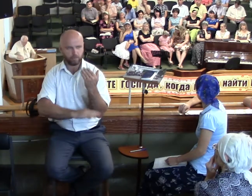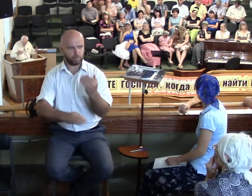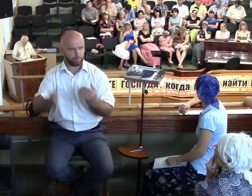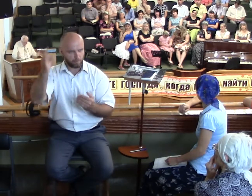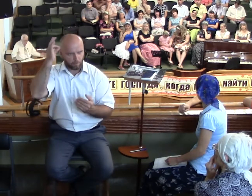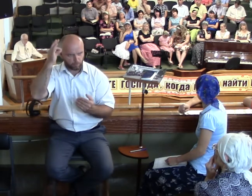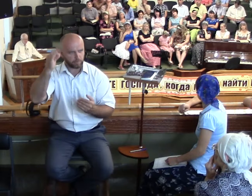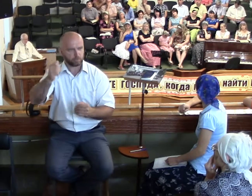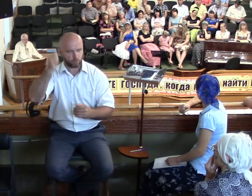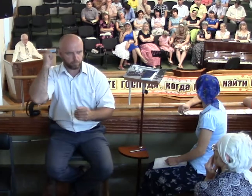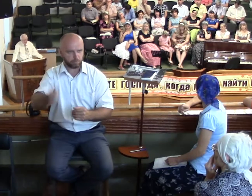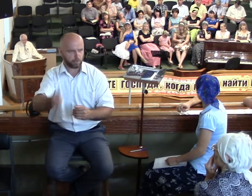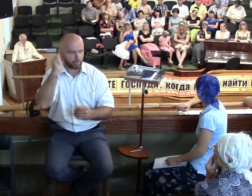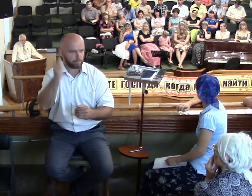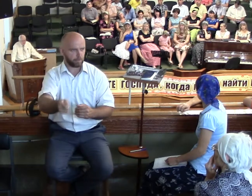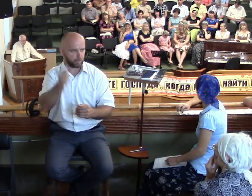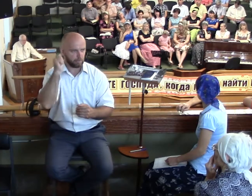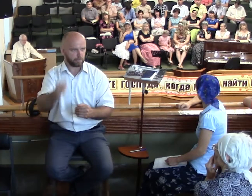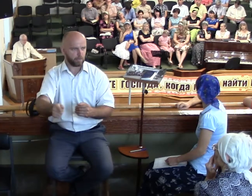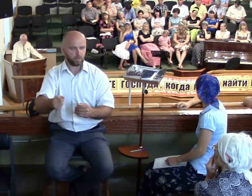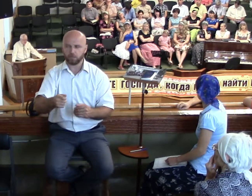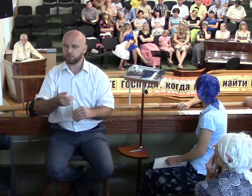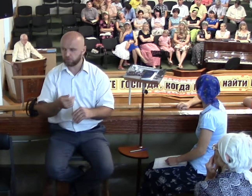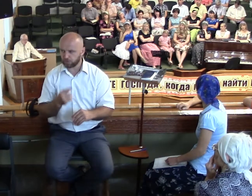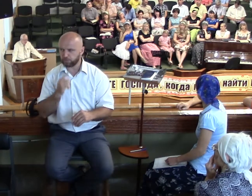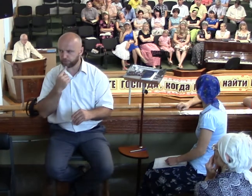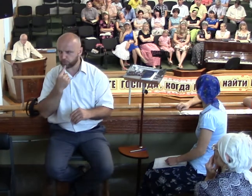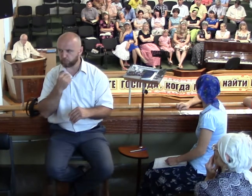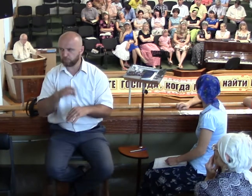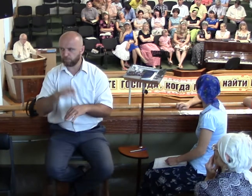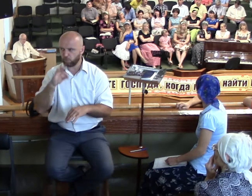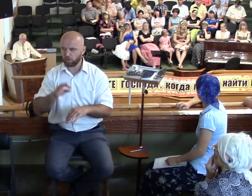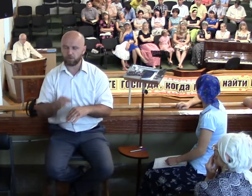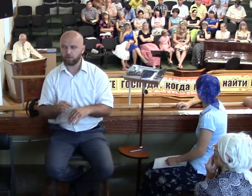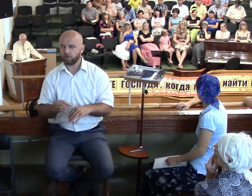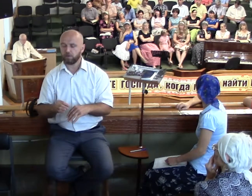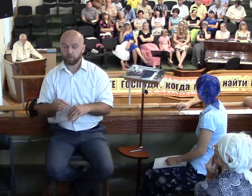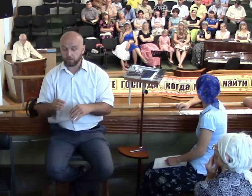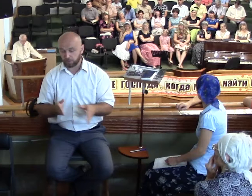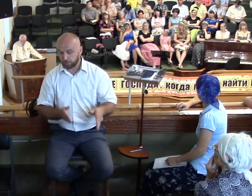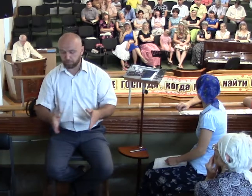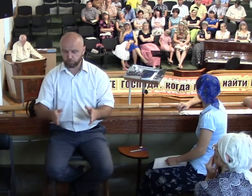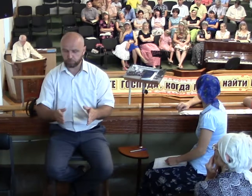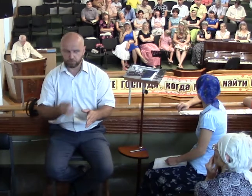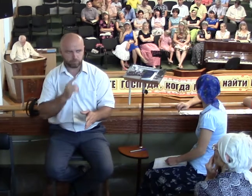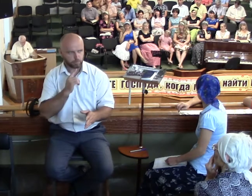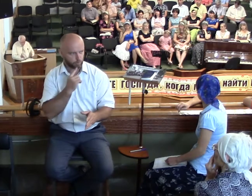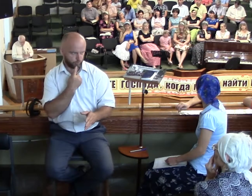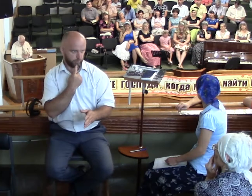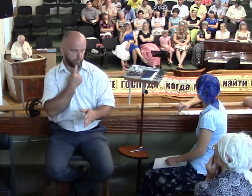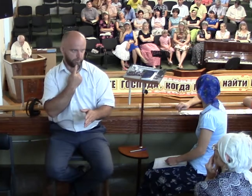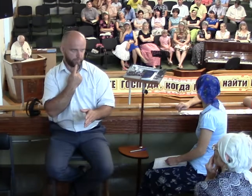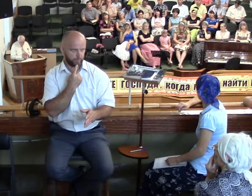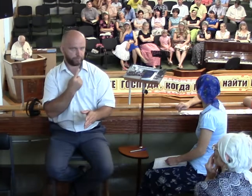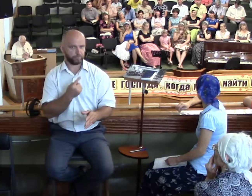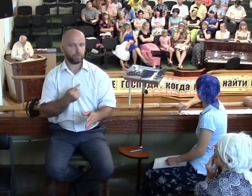так еще и не везде, и братья признавали и так дальше. Это путь, он непростой путь. Мы прочитали